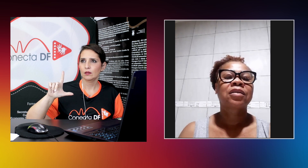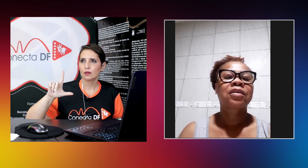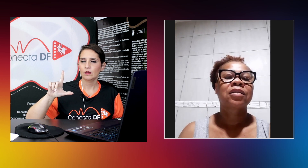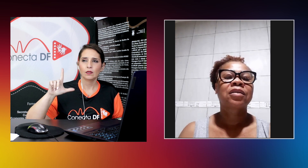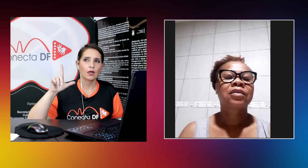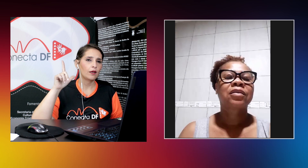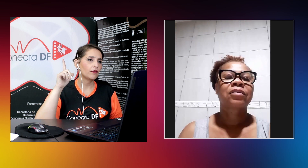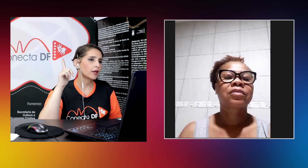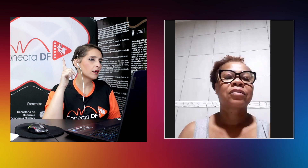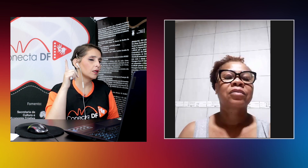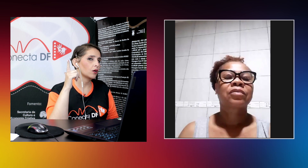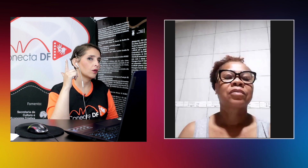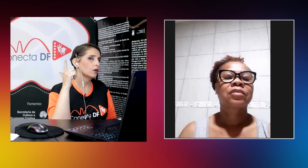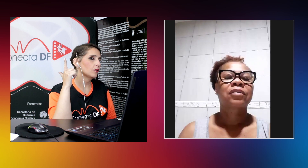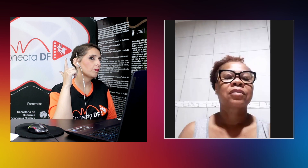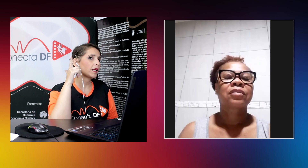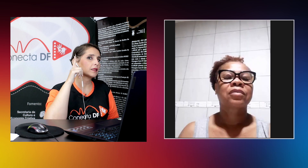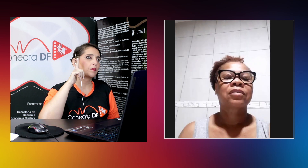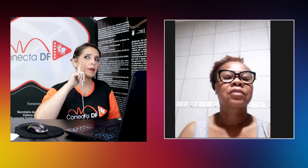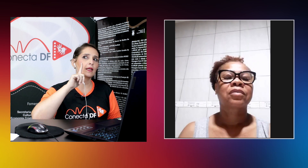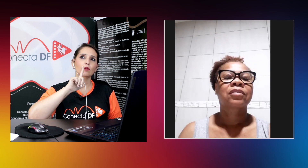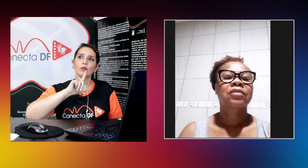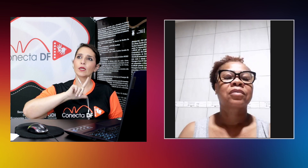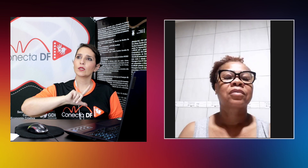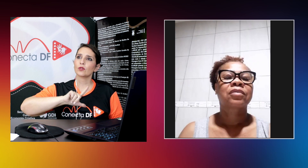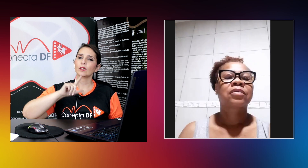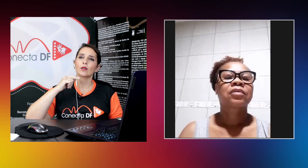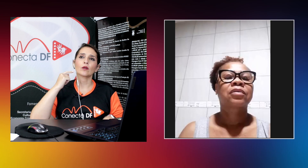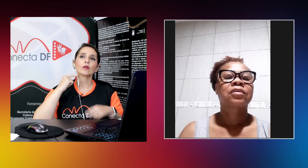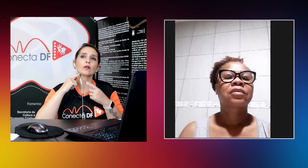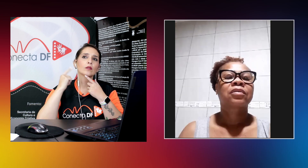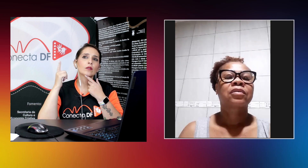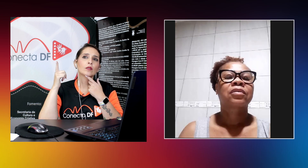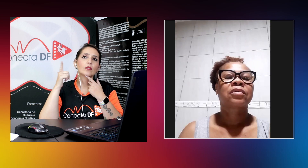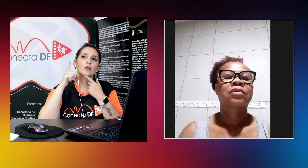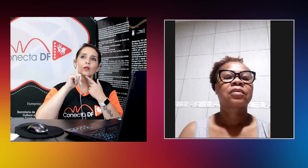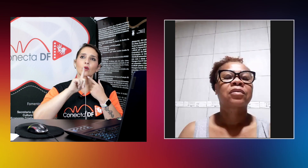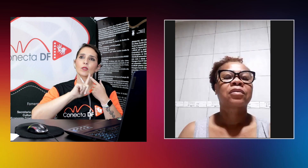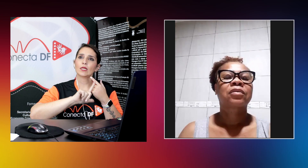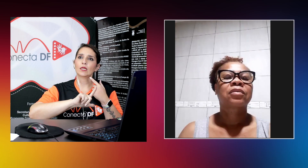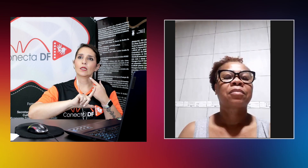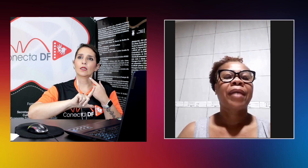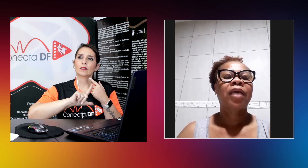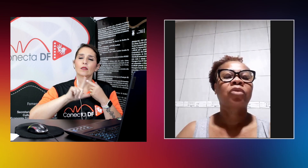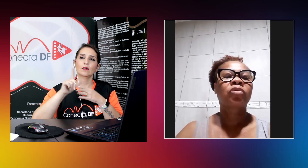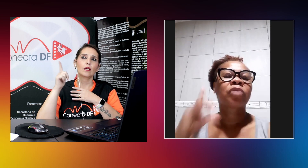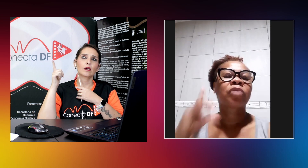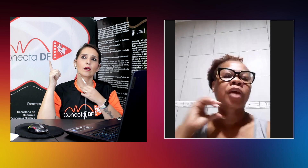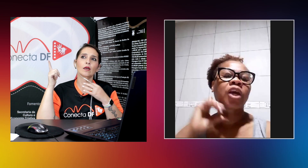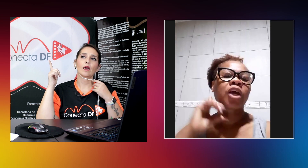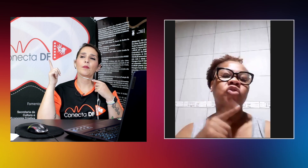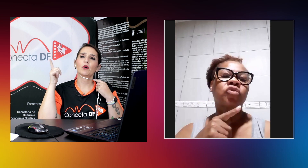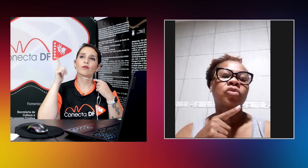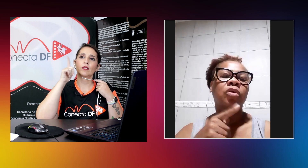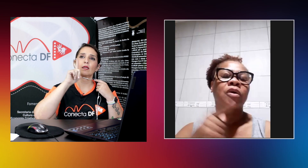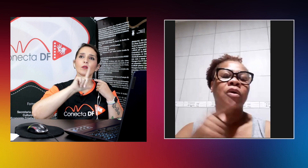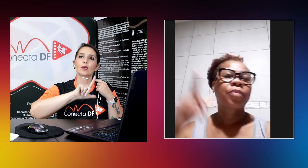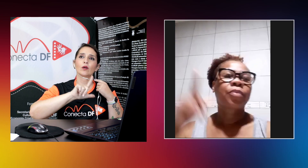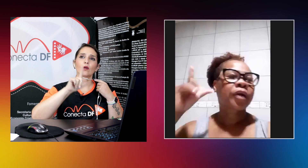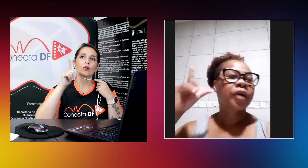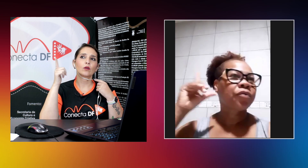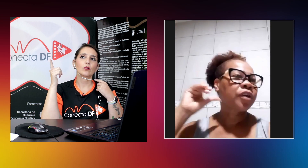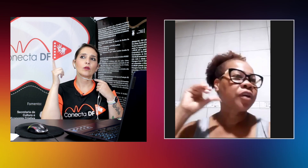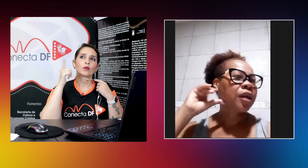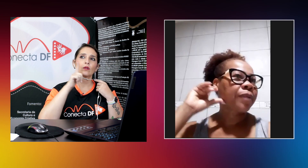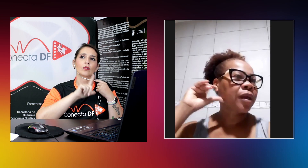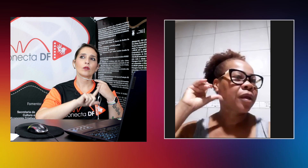Sim. Aí vem aqui, ó. Passa perto do queixo aqui, ó. Conseguir. Perto do queixo? A mão Porque virando eu aqui,